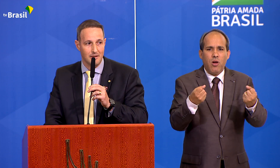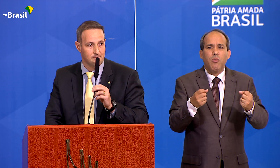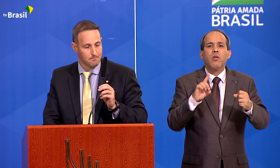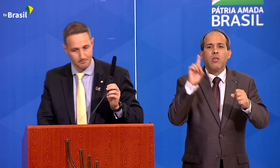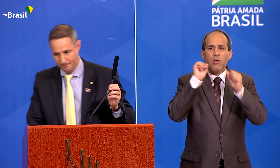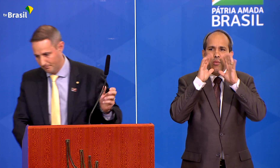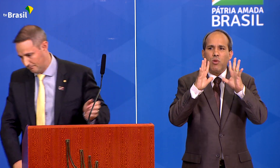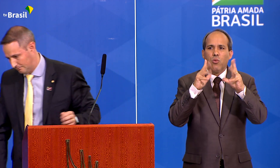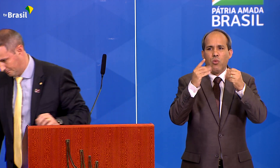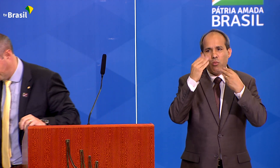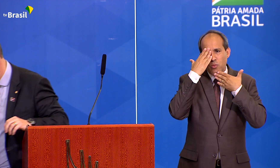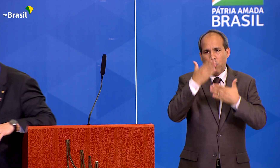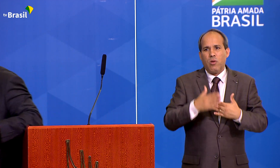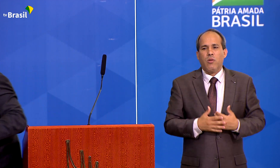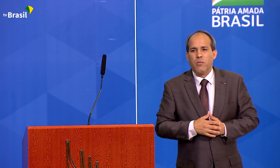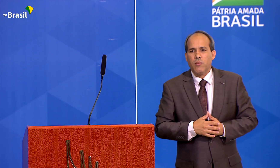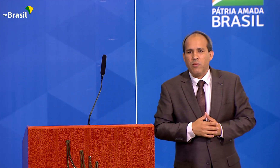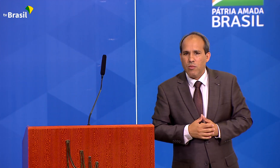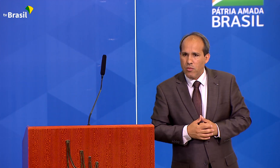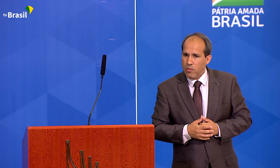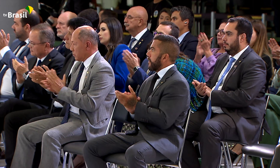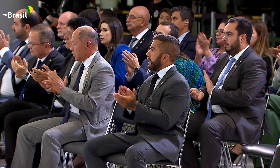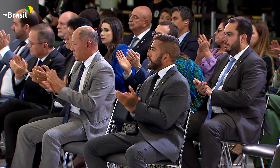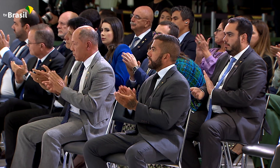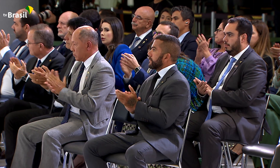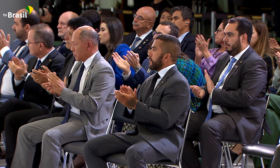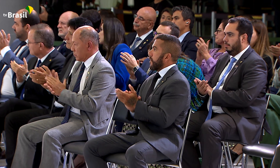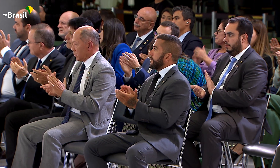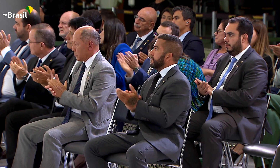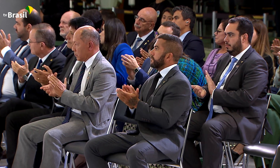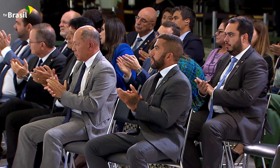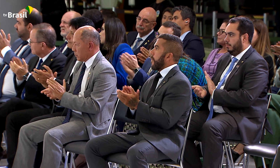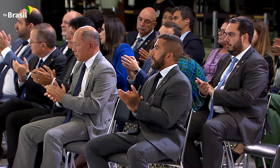a todos e muito obrigado a E aí